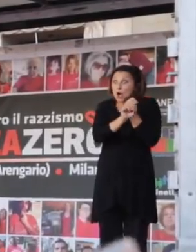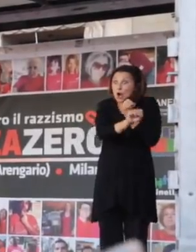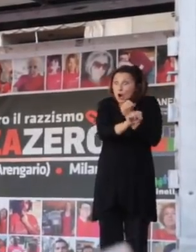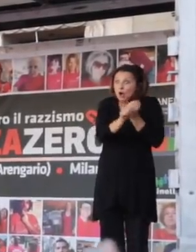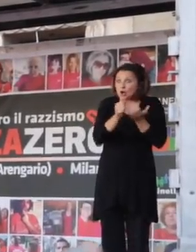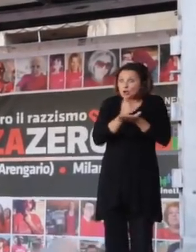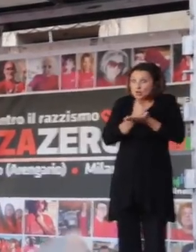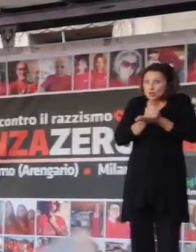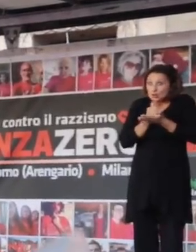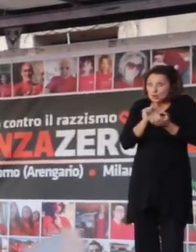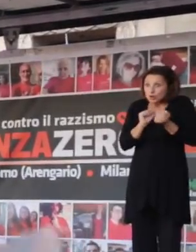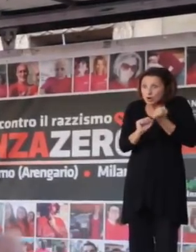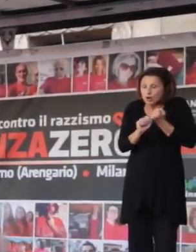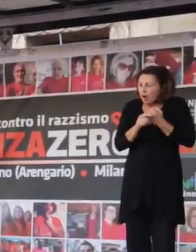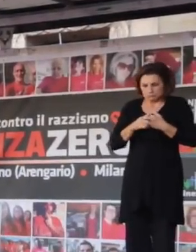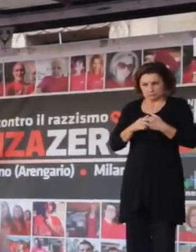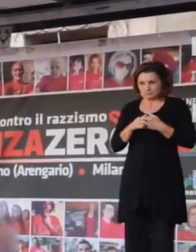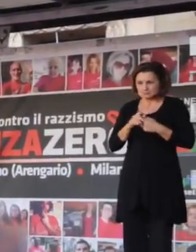vengono picchiati